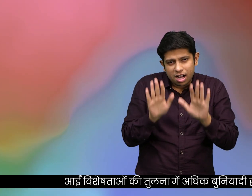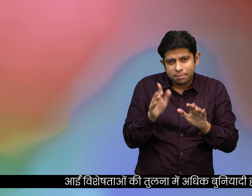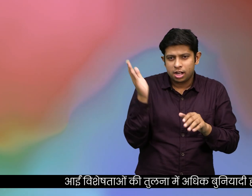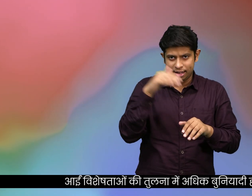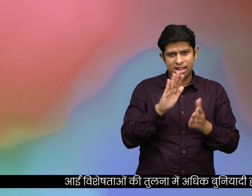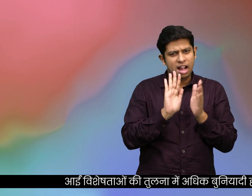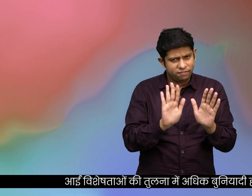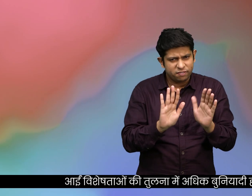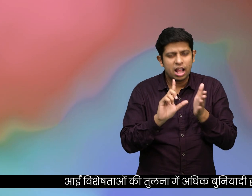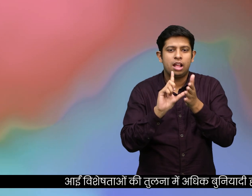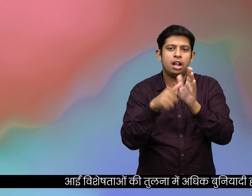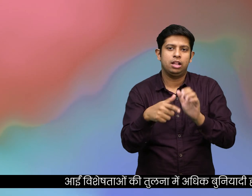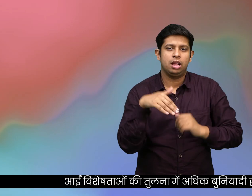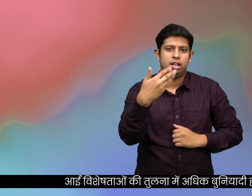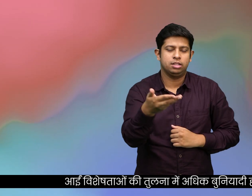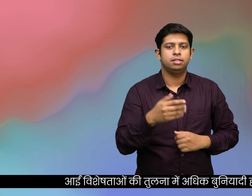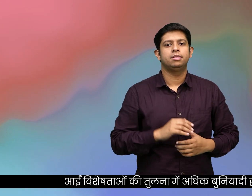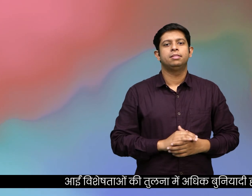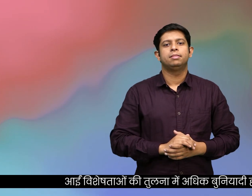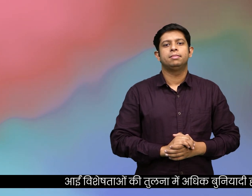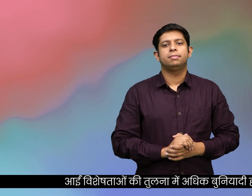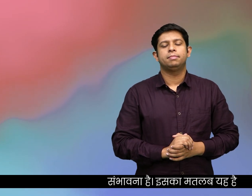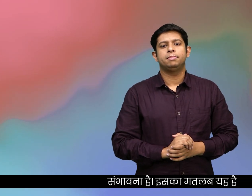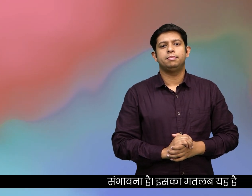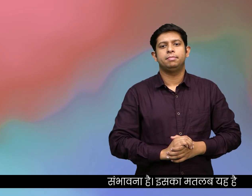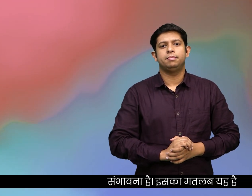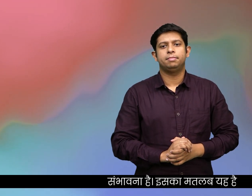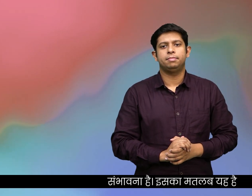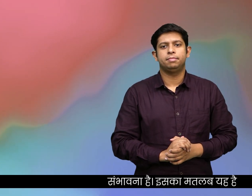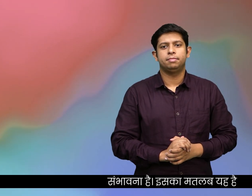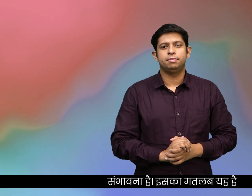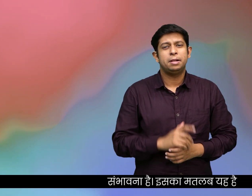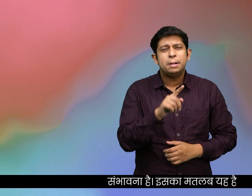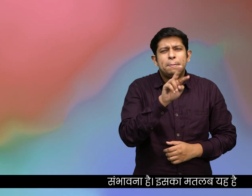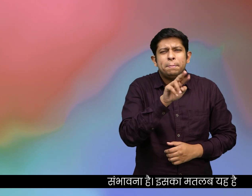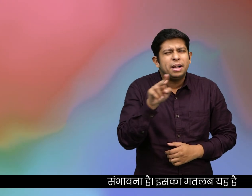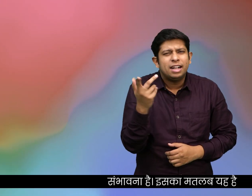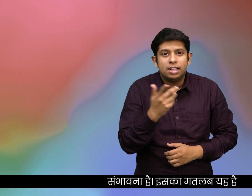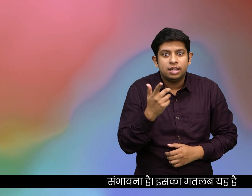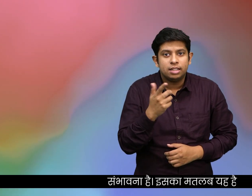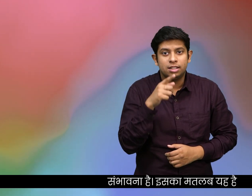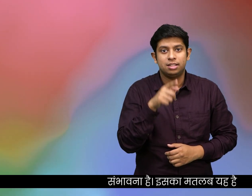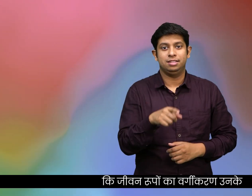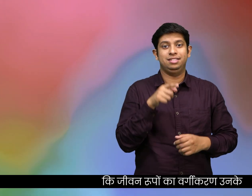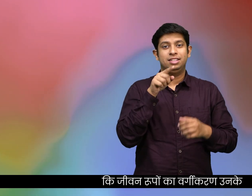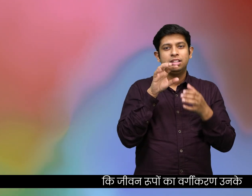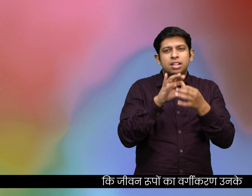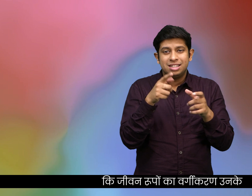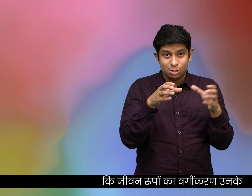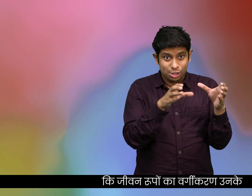विशेषताओं की तुलना में अधिक बुनियादी होने की संभावना है। इसका मतलब यह है कि जीवन